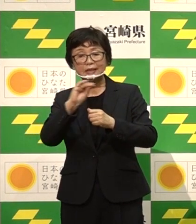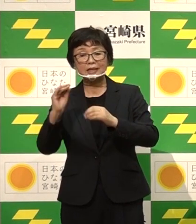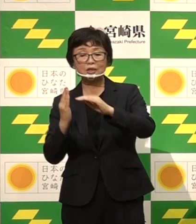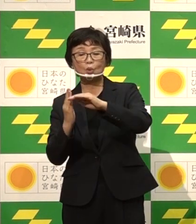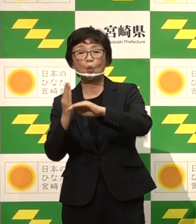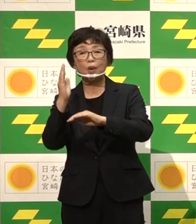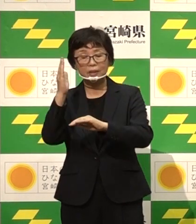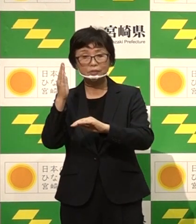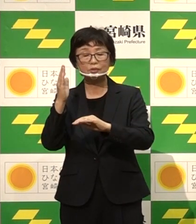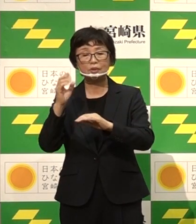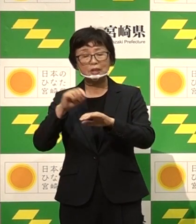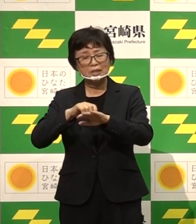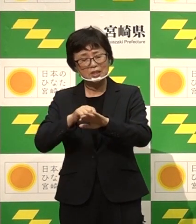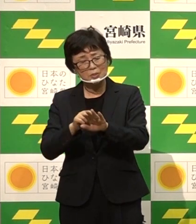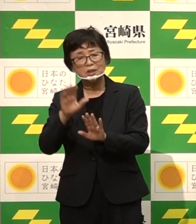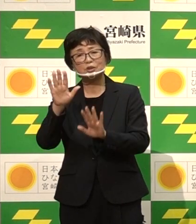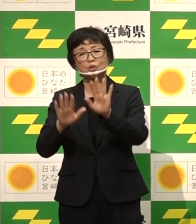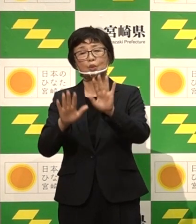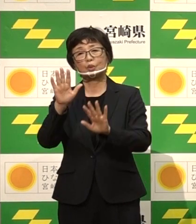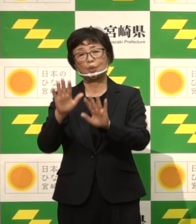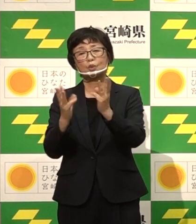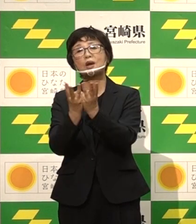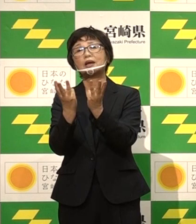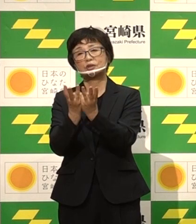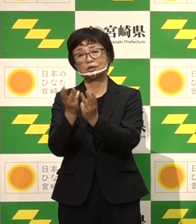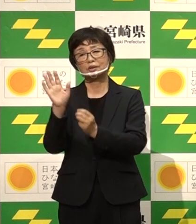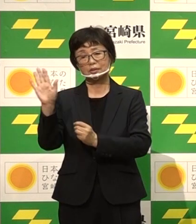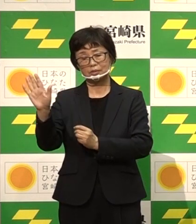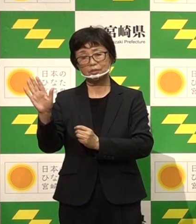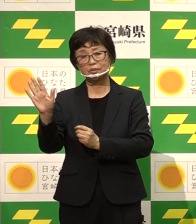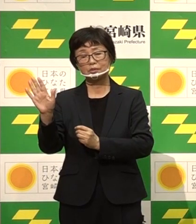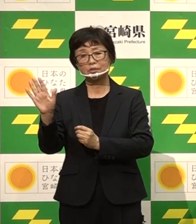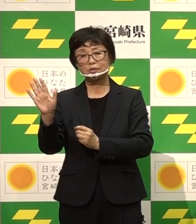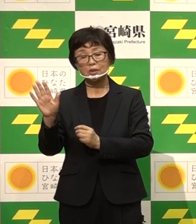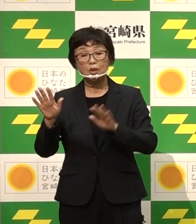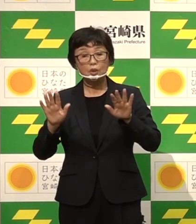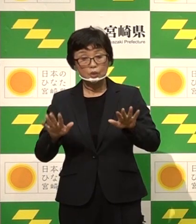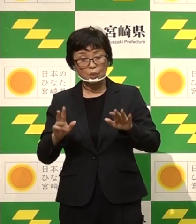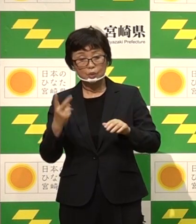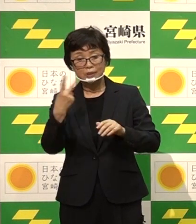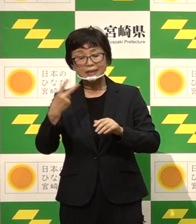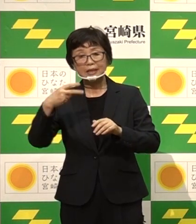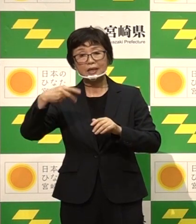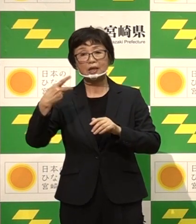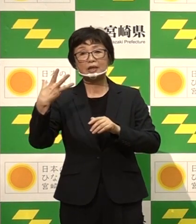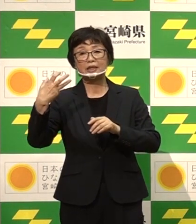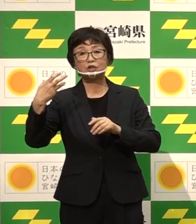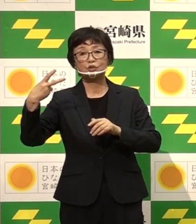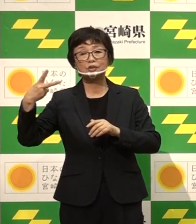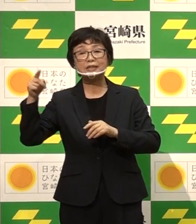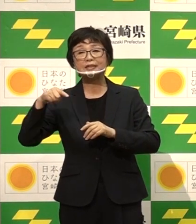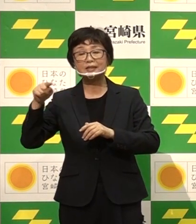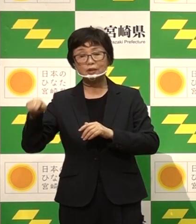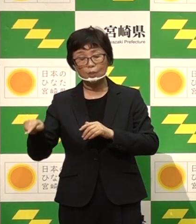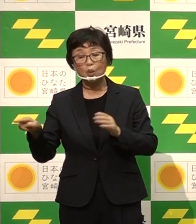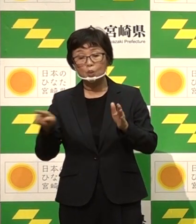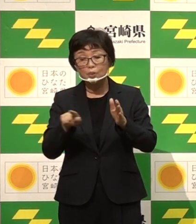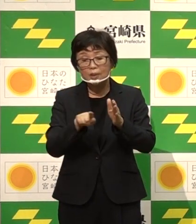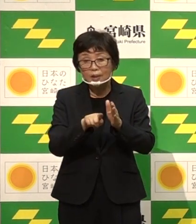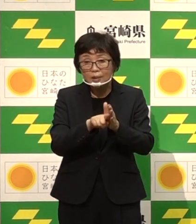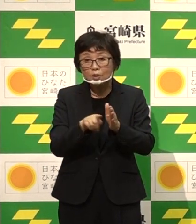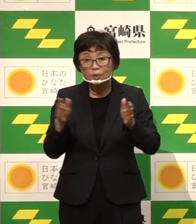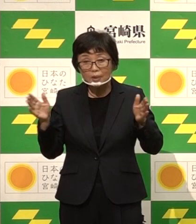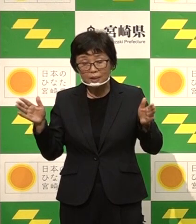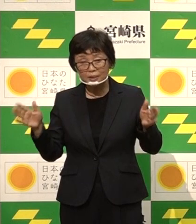を超すという大変厳しい状況にありました。今日の2182人はこの流れの中で